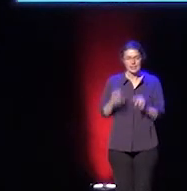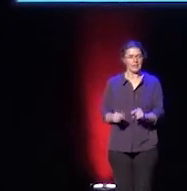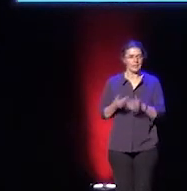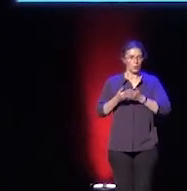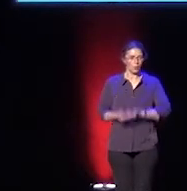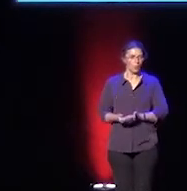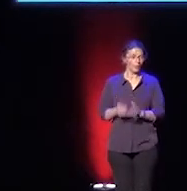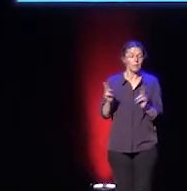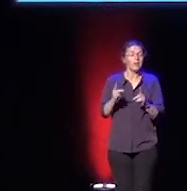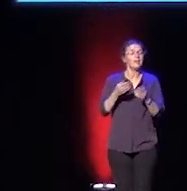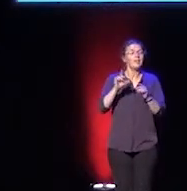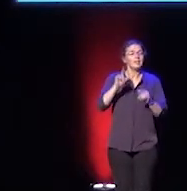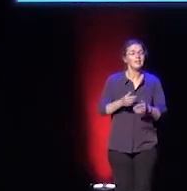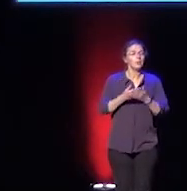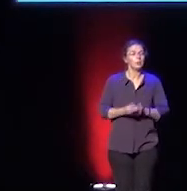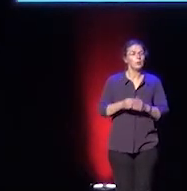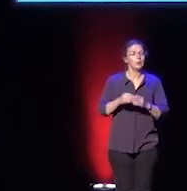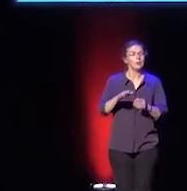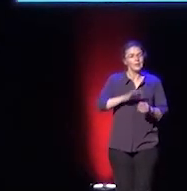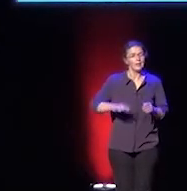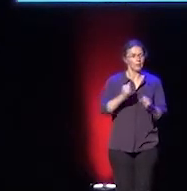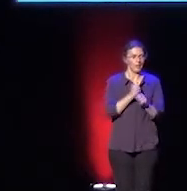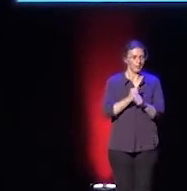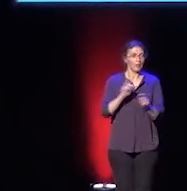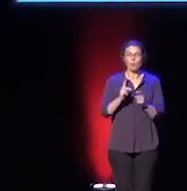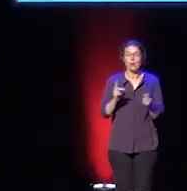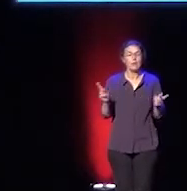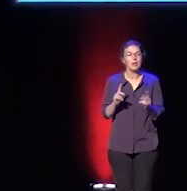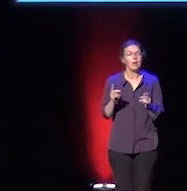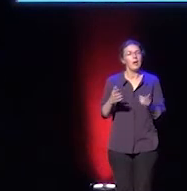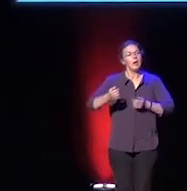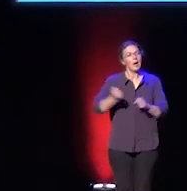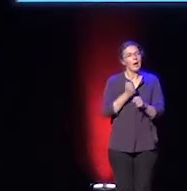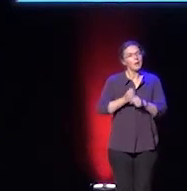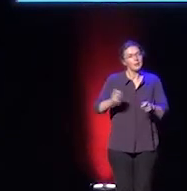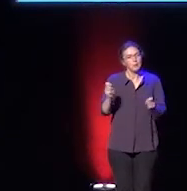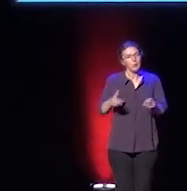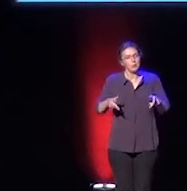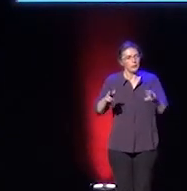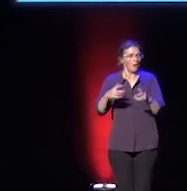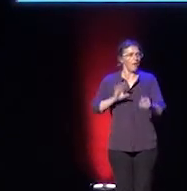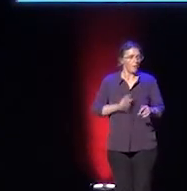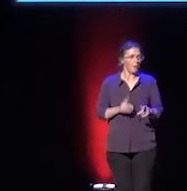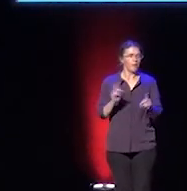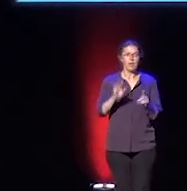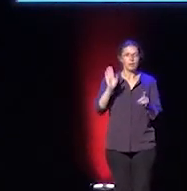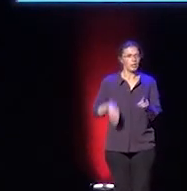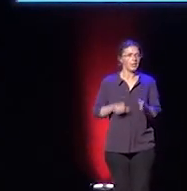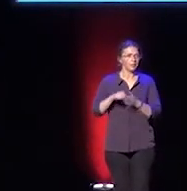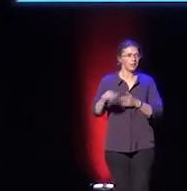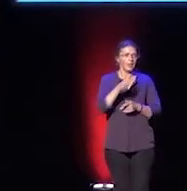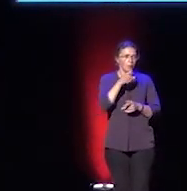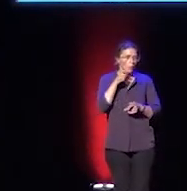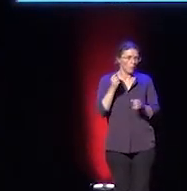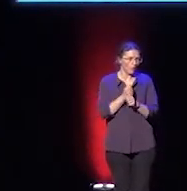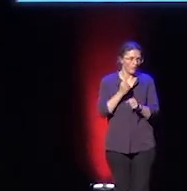Niedriglohnsektor Beschäftigten, diejenigen, die eine unterbrochene Erwerbsbiografie hatten, die Frauen, die in den schlecht bezahlten Berufen